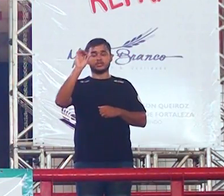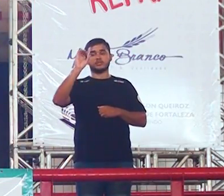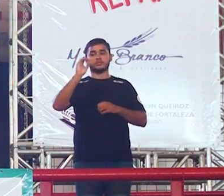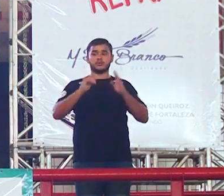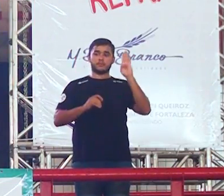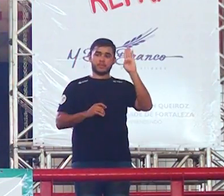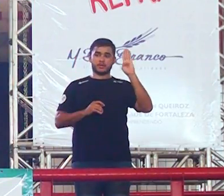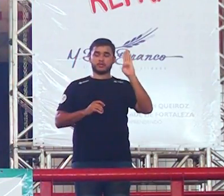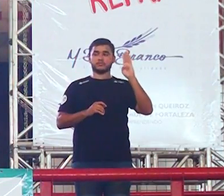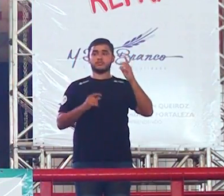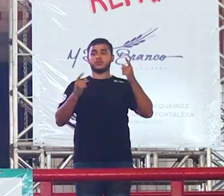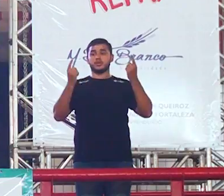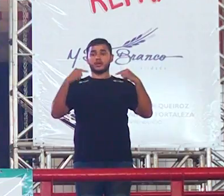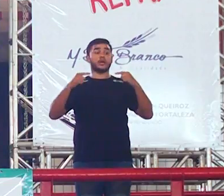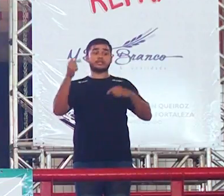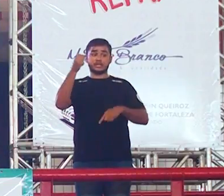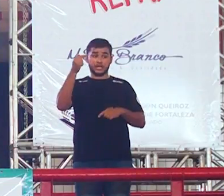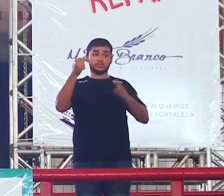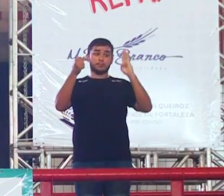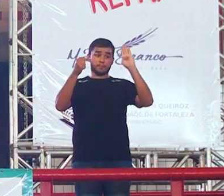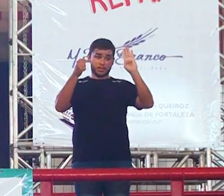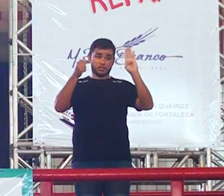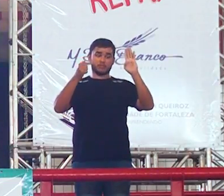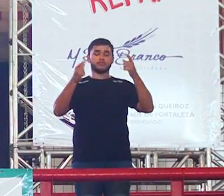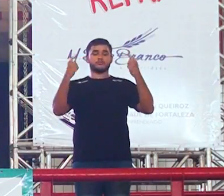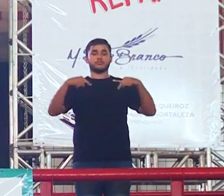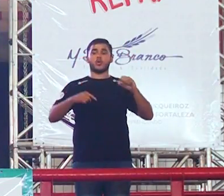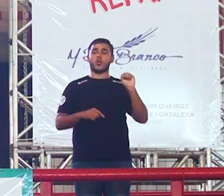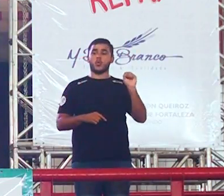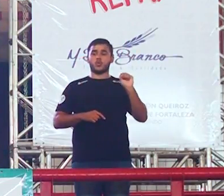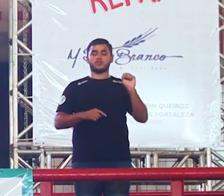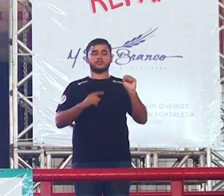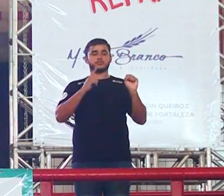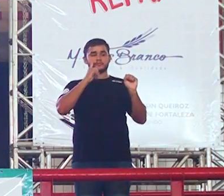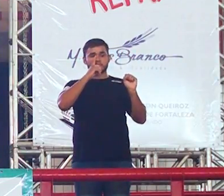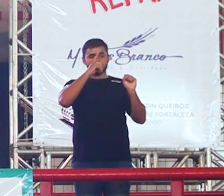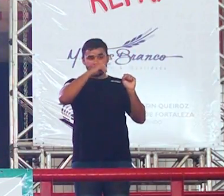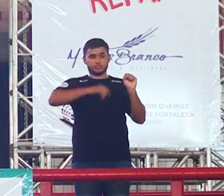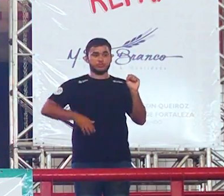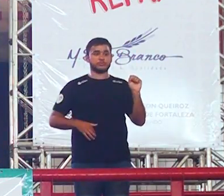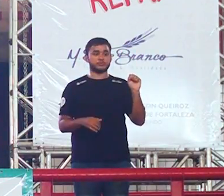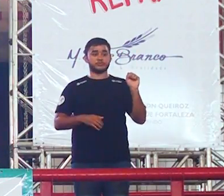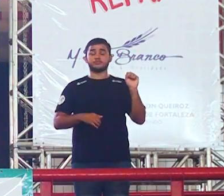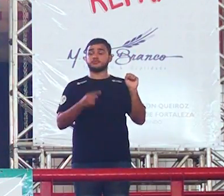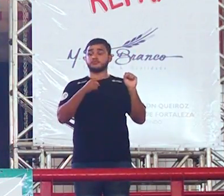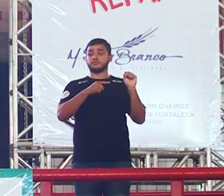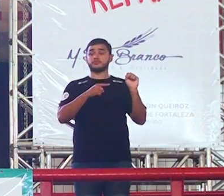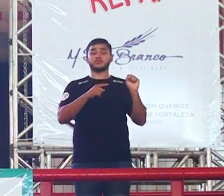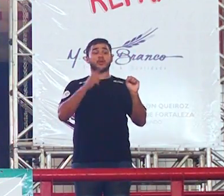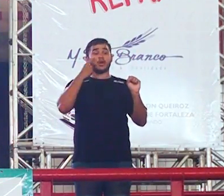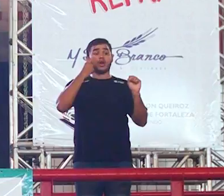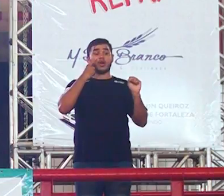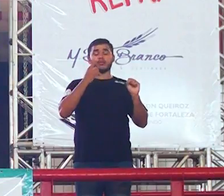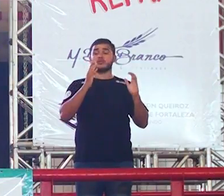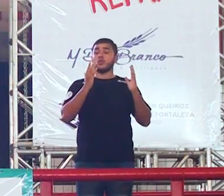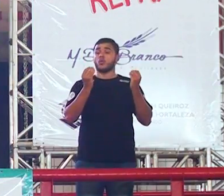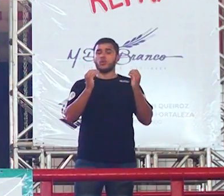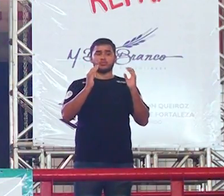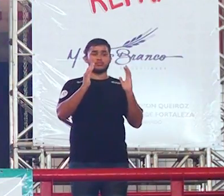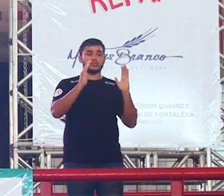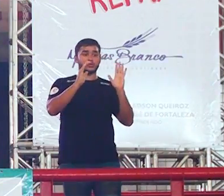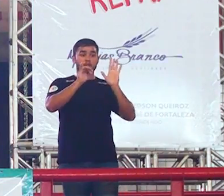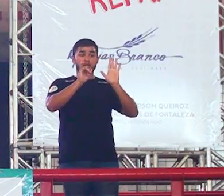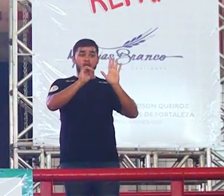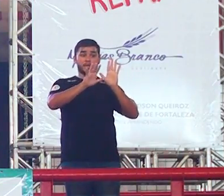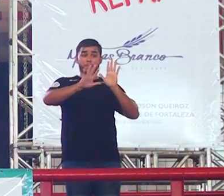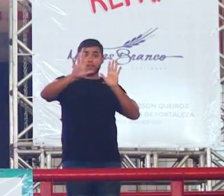bola. Oitava, com relação ao esquema da parte do aparelho reprodutor humano, 1, 2 e 3,